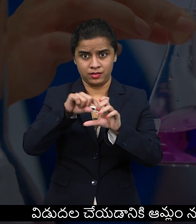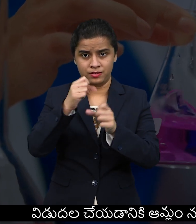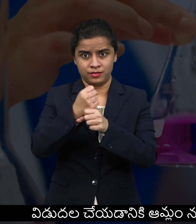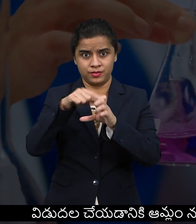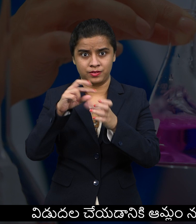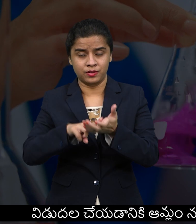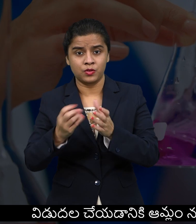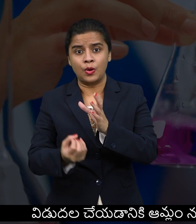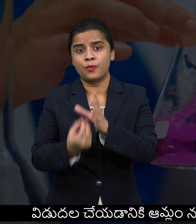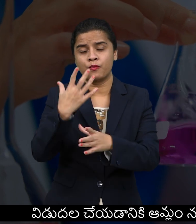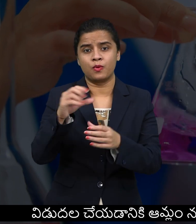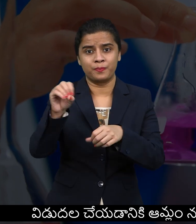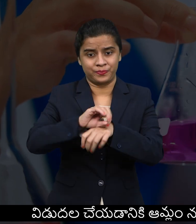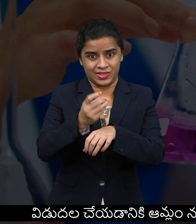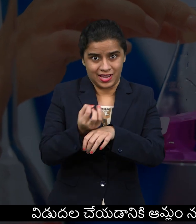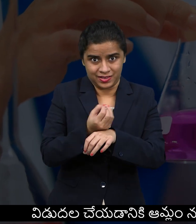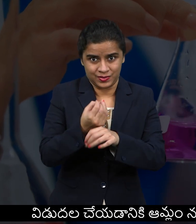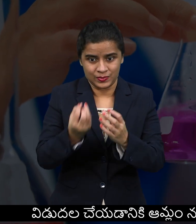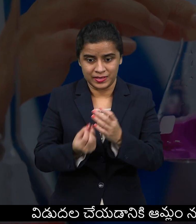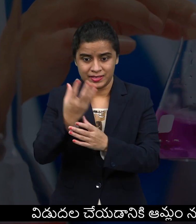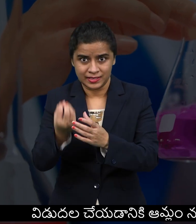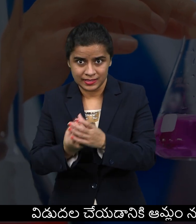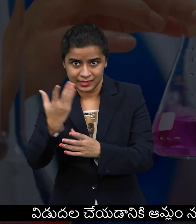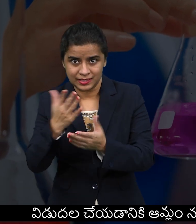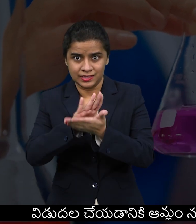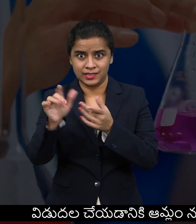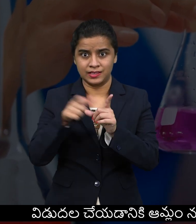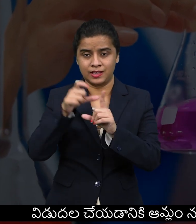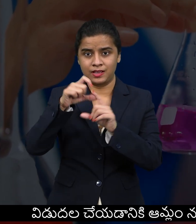నుండి హైడ్రోజన్ను స్థానభ్రంశం చేస్తుంది.